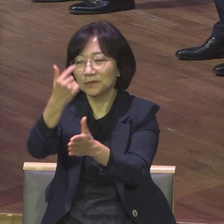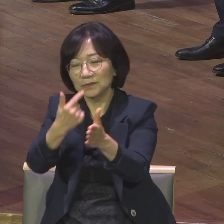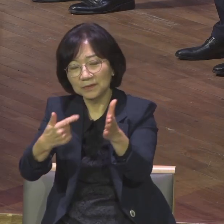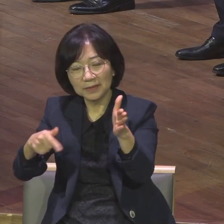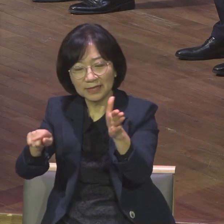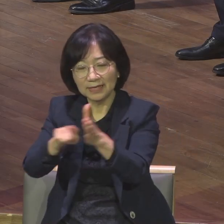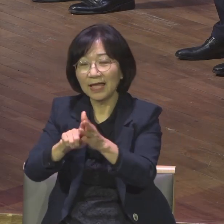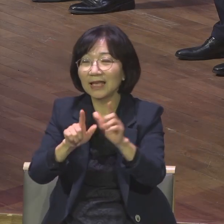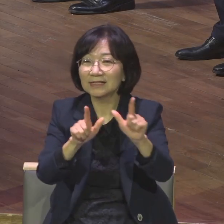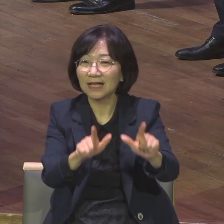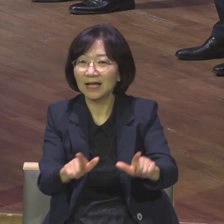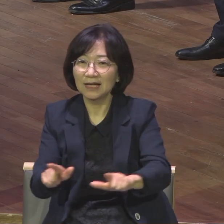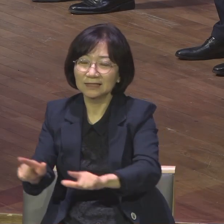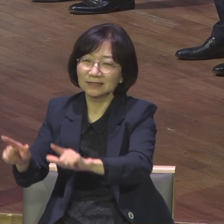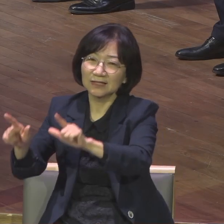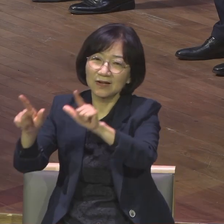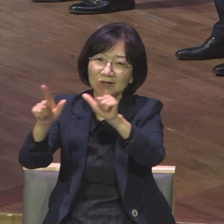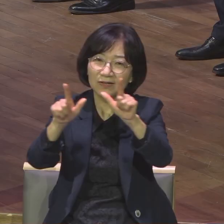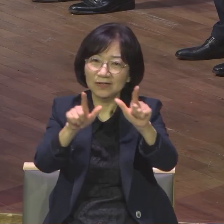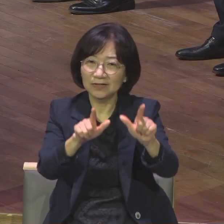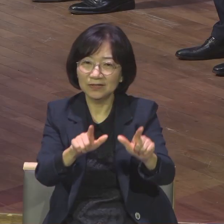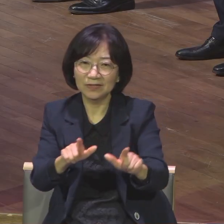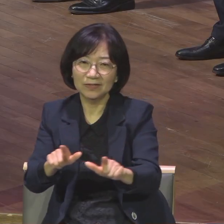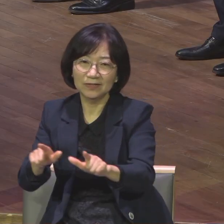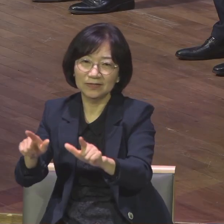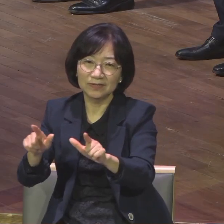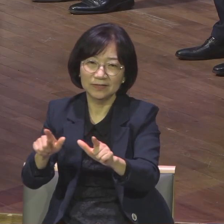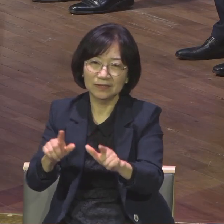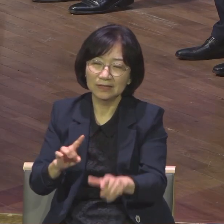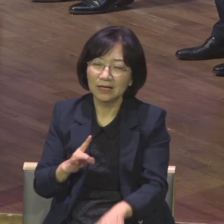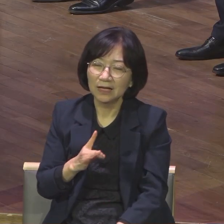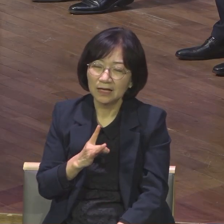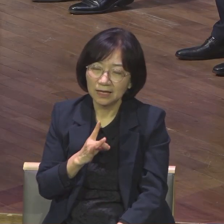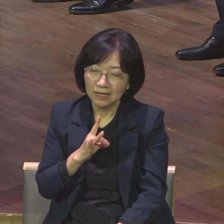소망 주 위에 사는 것